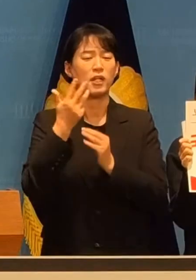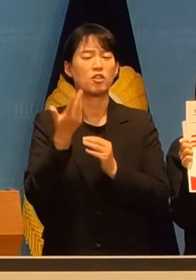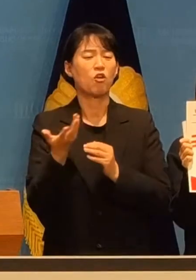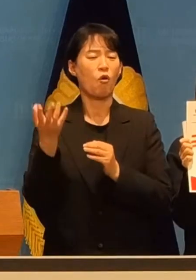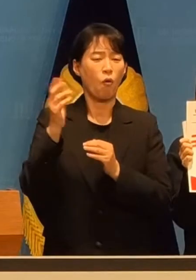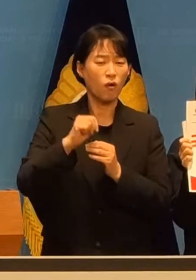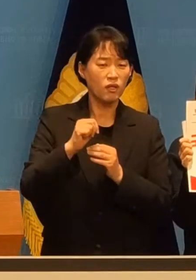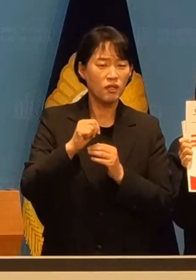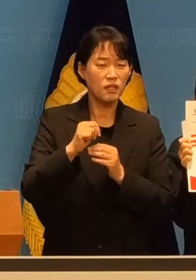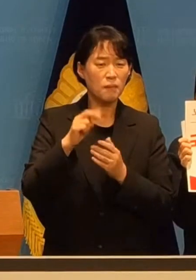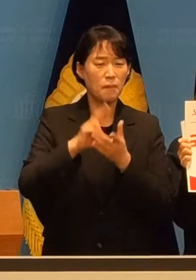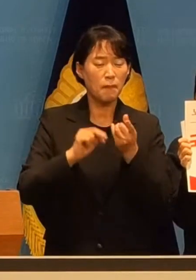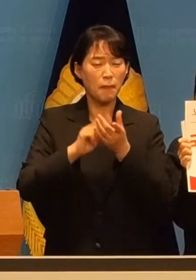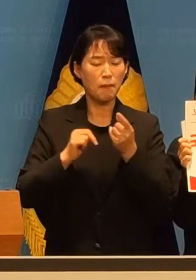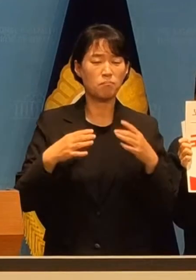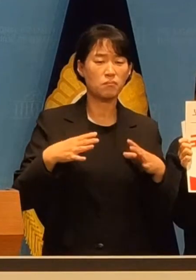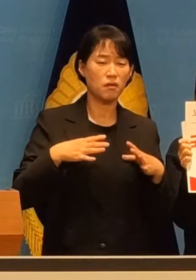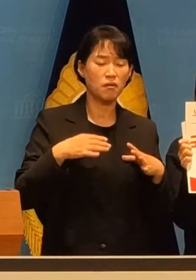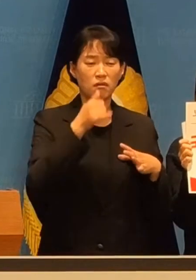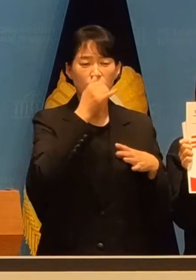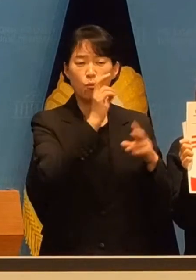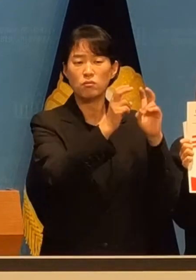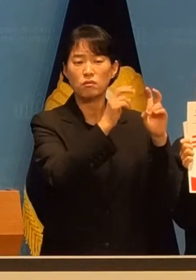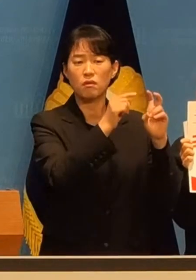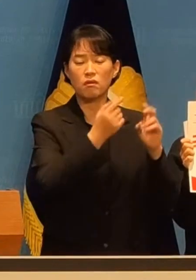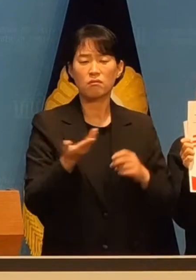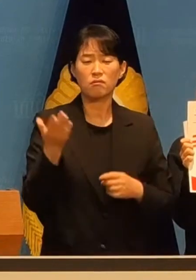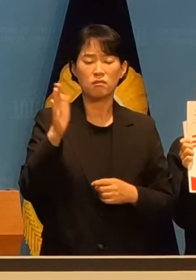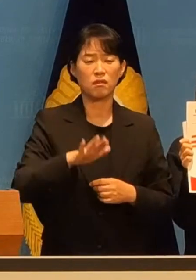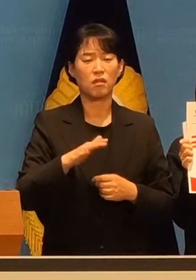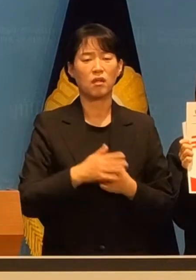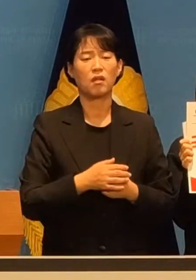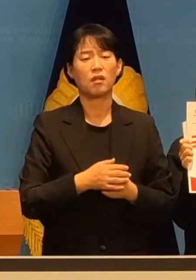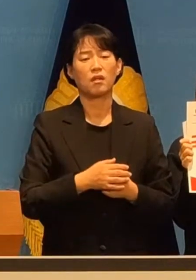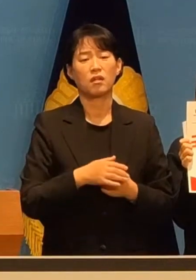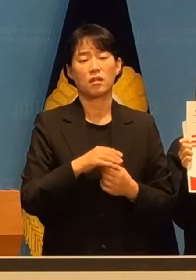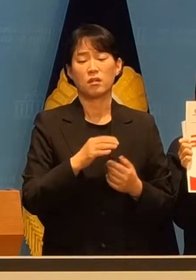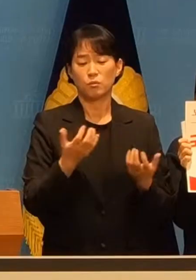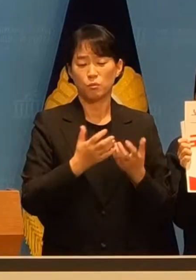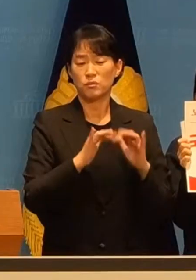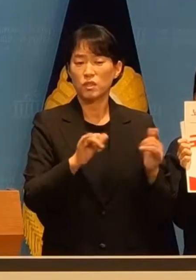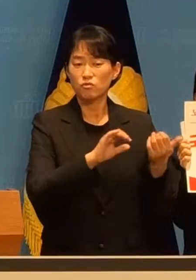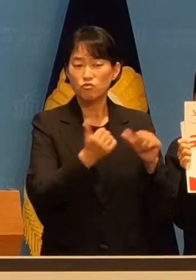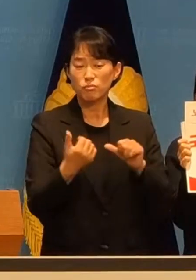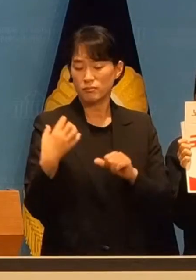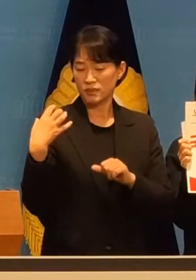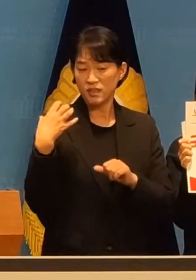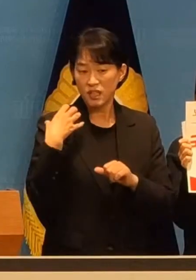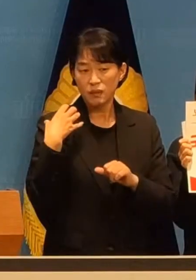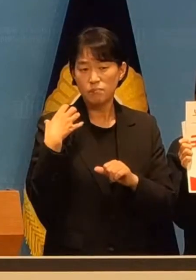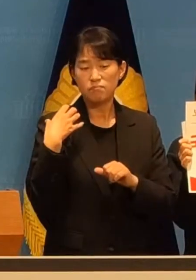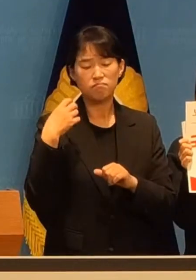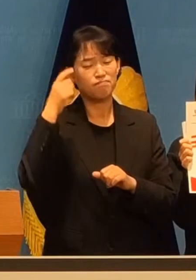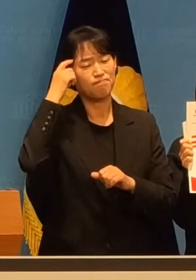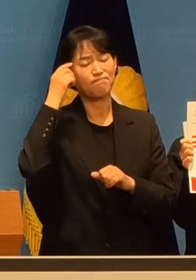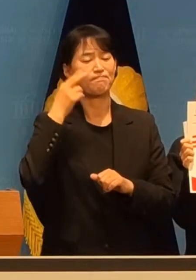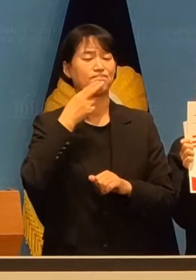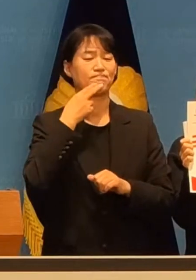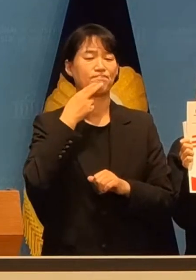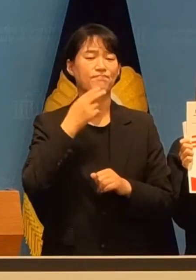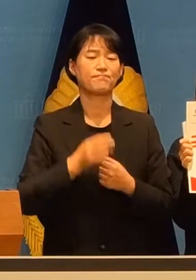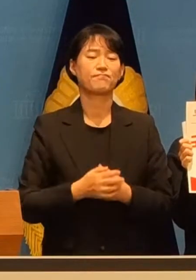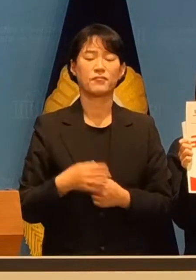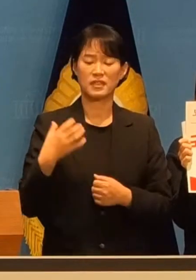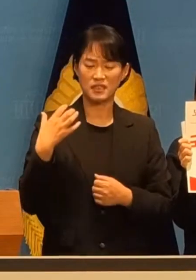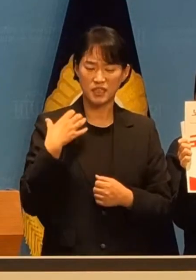매출 기록을 자랑합니다. 그러나 여전히 고 오승용 노동자의 죽음을 책임질 생각은 없습니다.